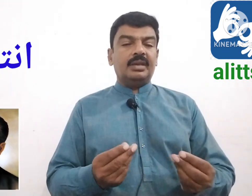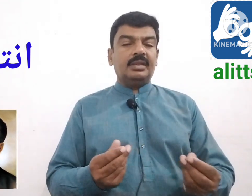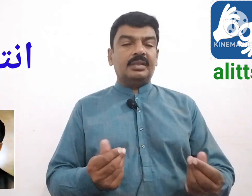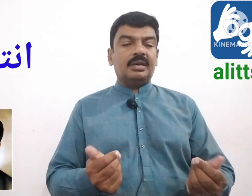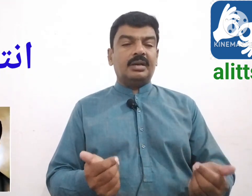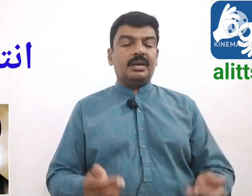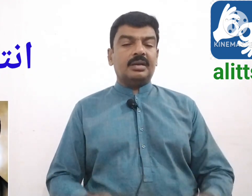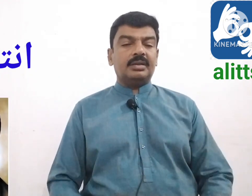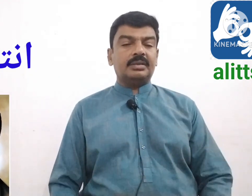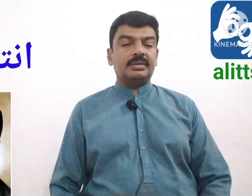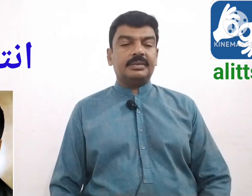इंतहा,